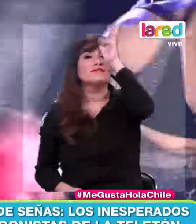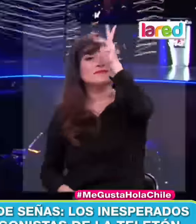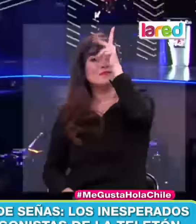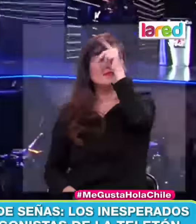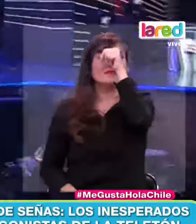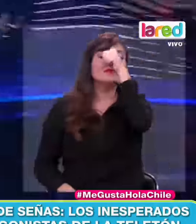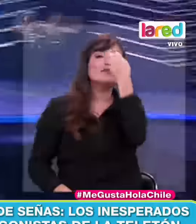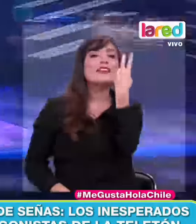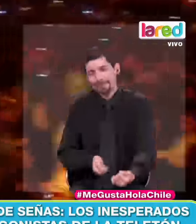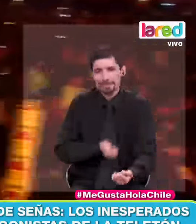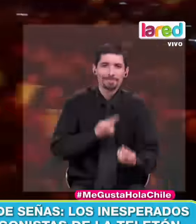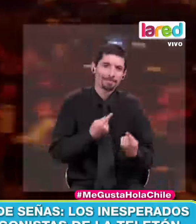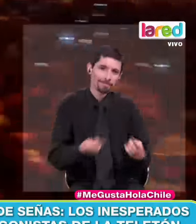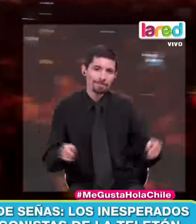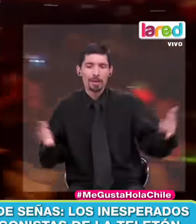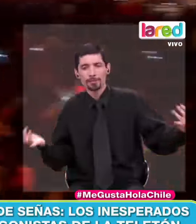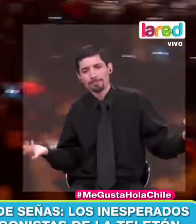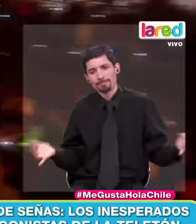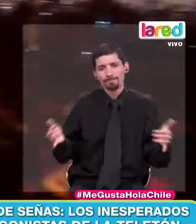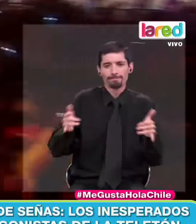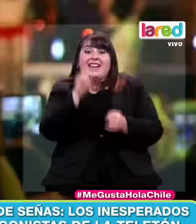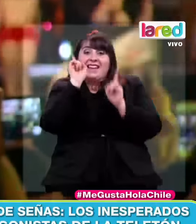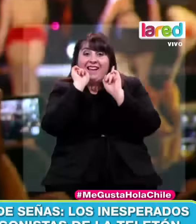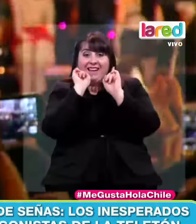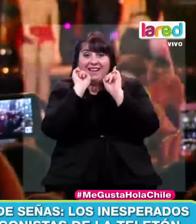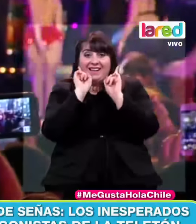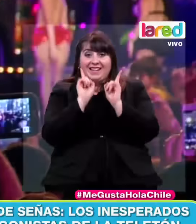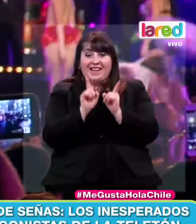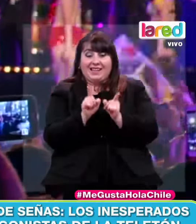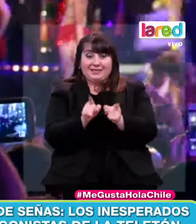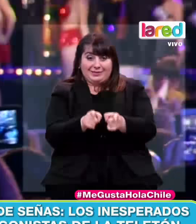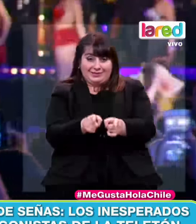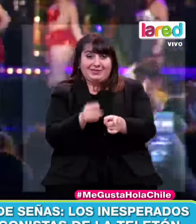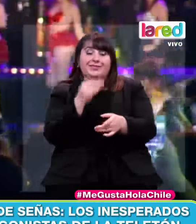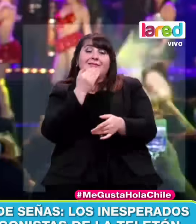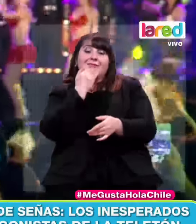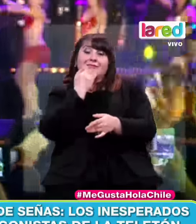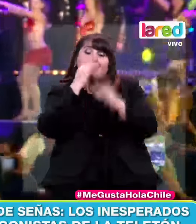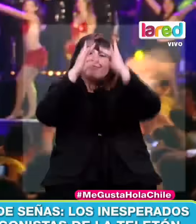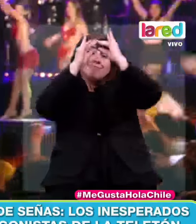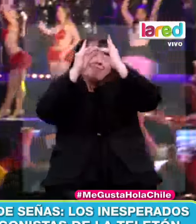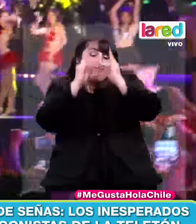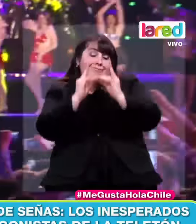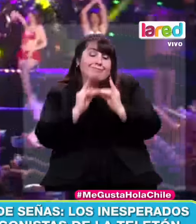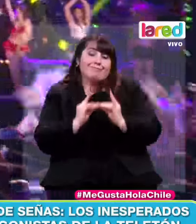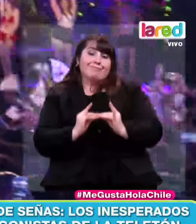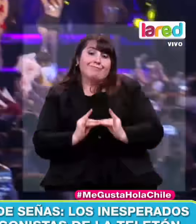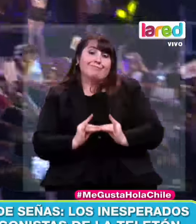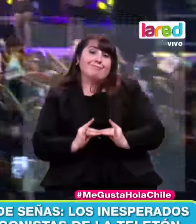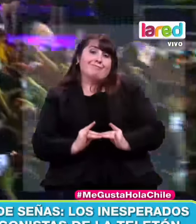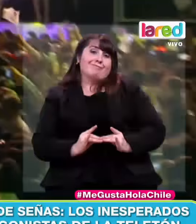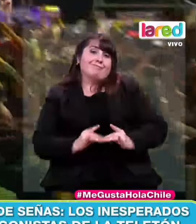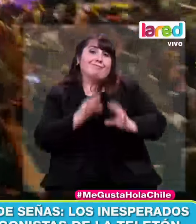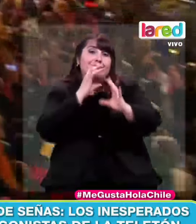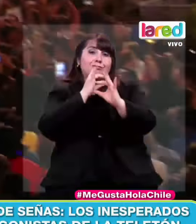sus simpáticos bailes? Cuéntanos a continuación en Hola Chile. Y a ti te lo vamos a...